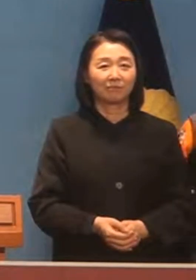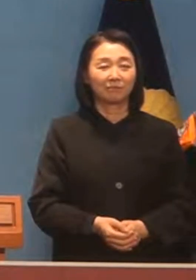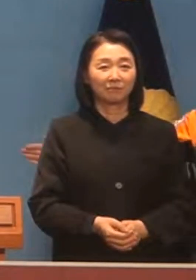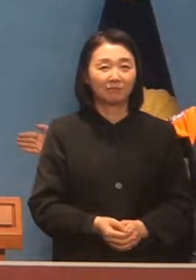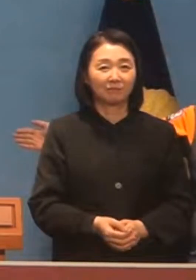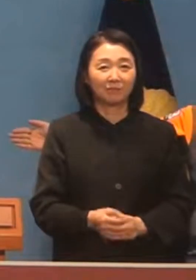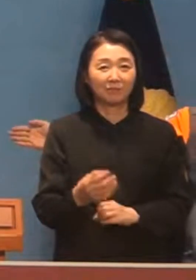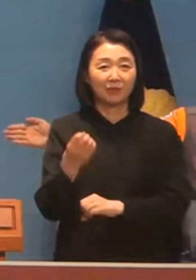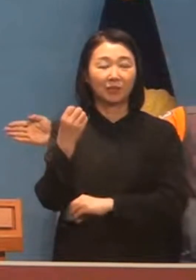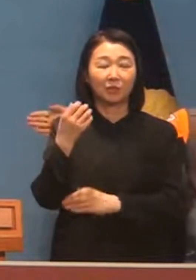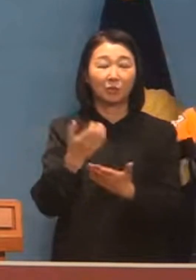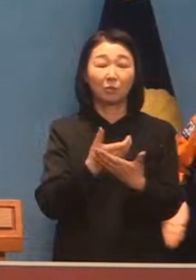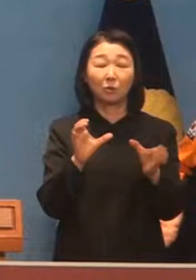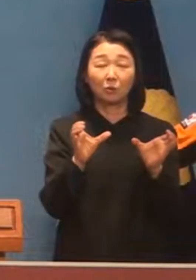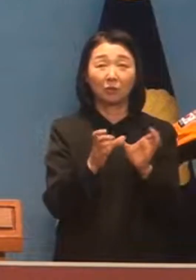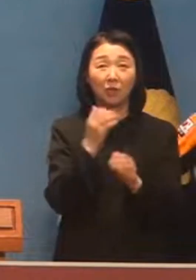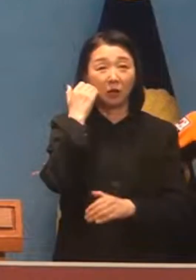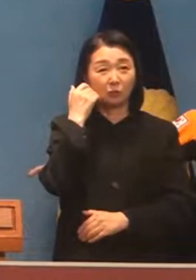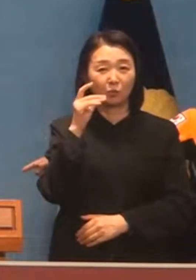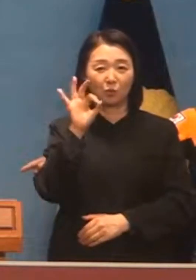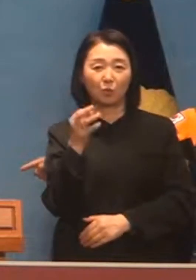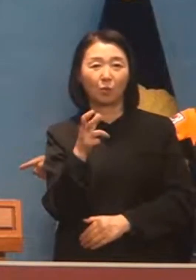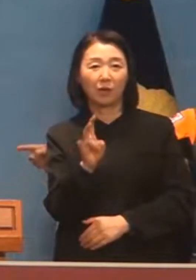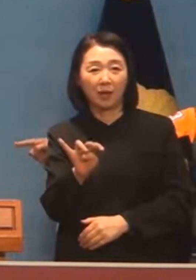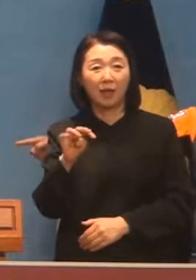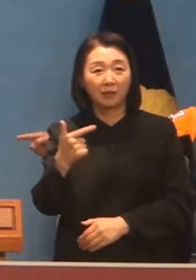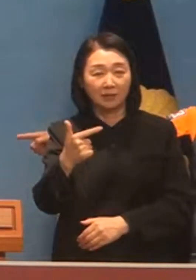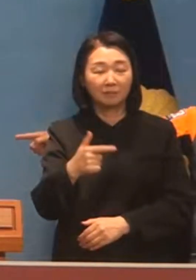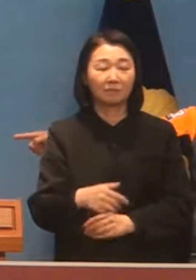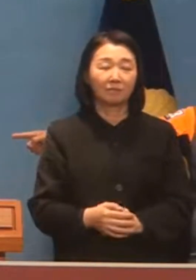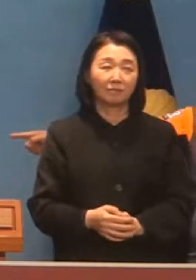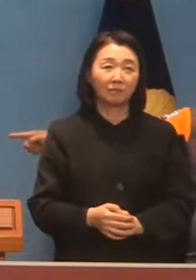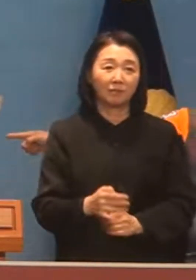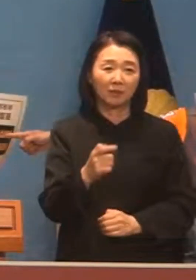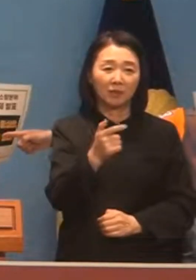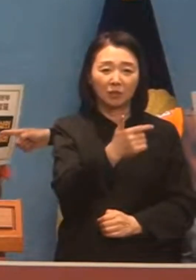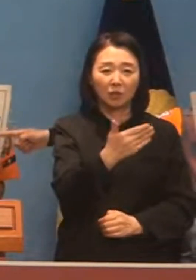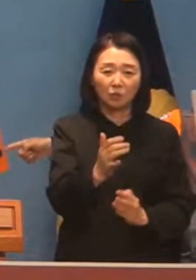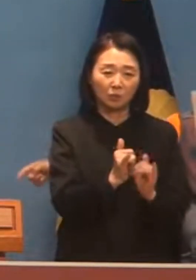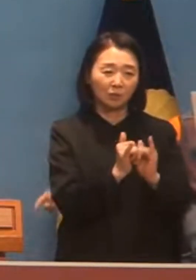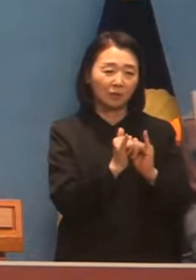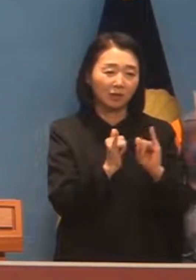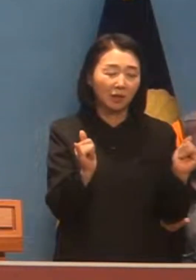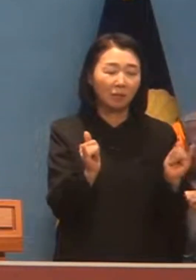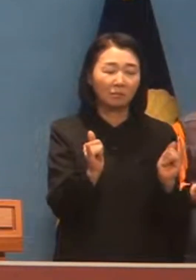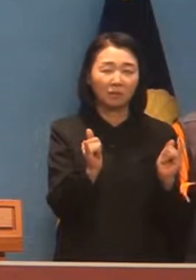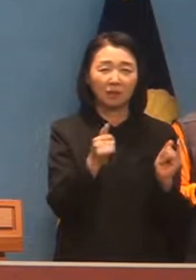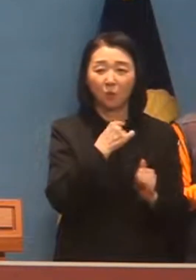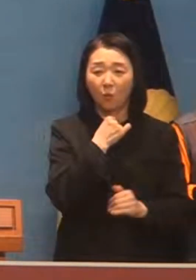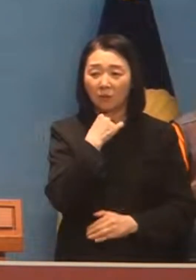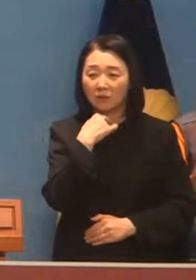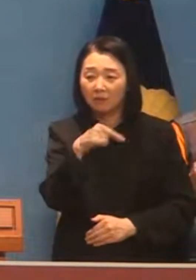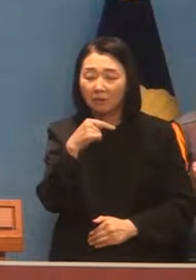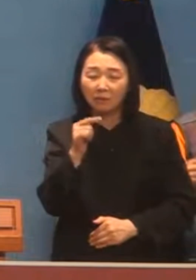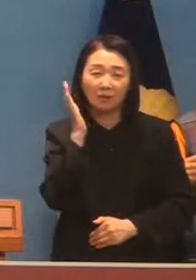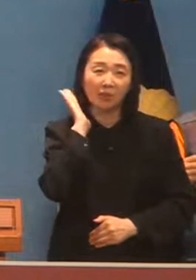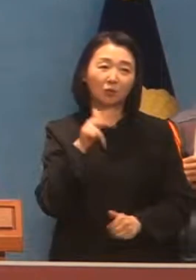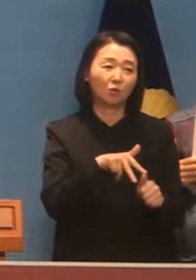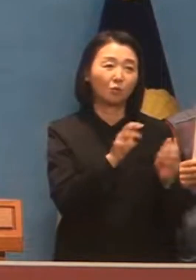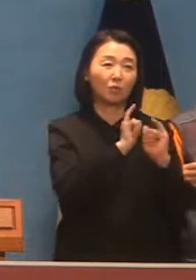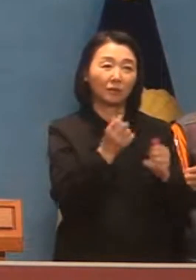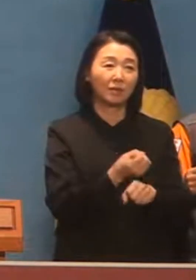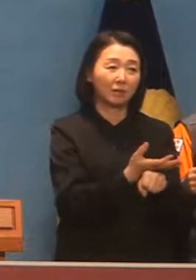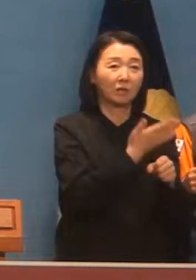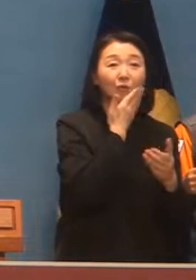네, 기본소득당 용혜인입니다. 현장 소방관들의 절실한 요구를 대선 후보들에게 전달하는